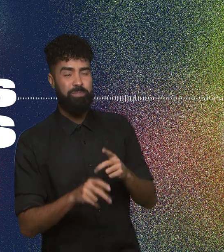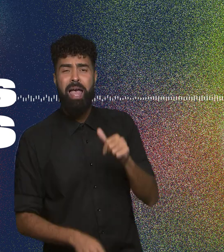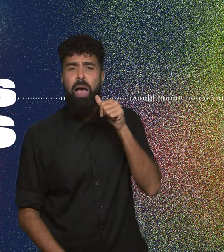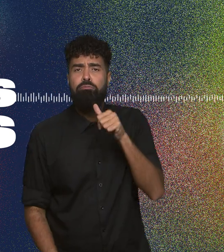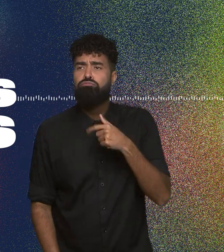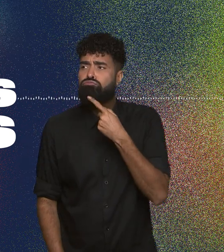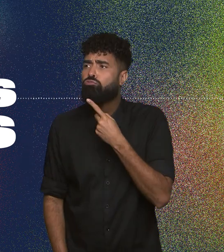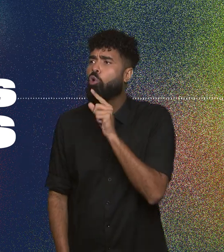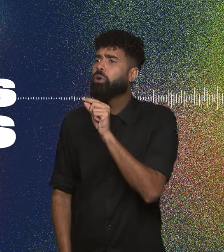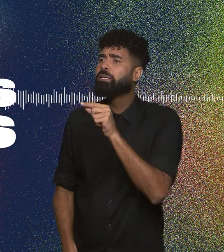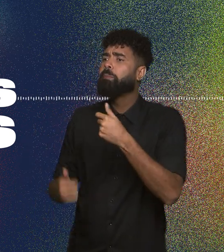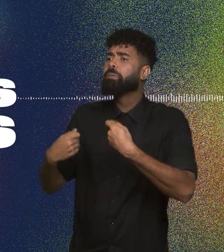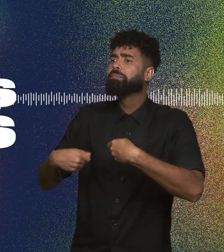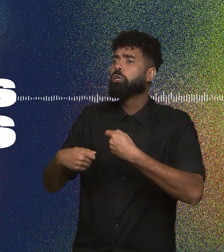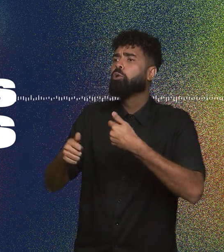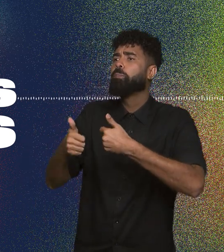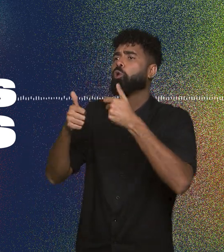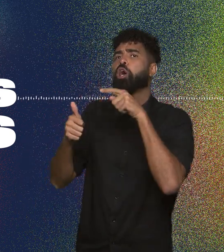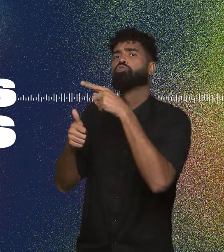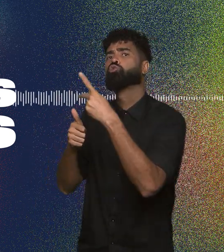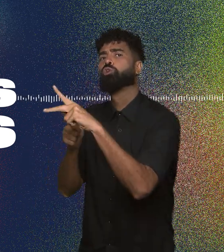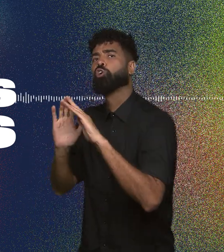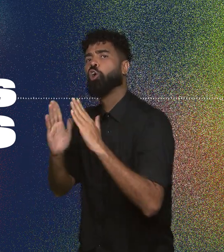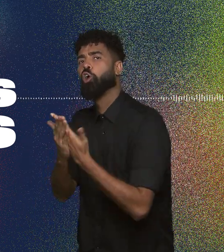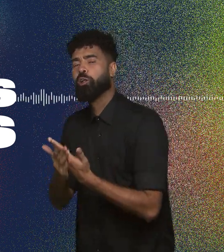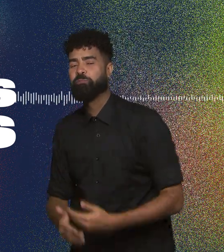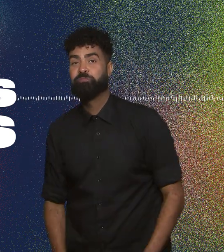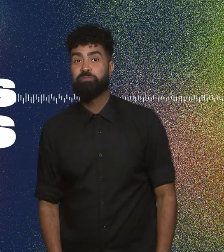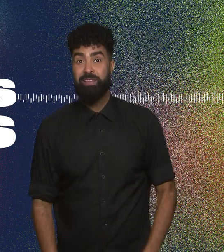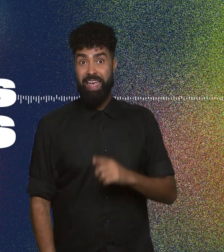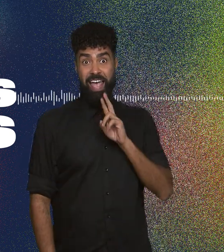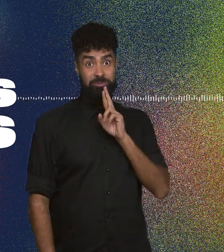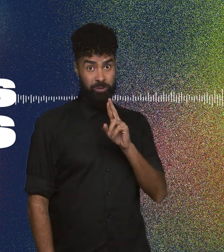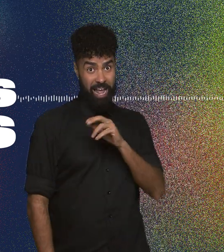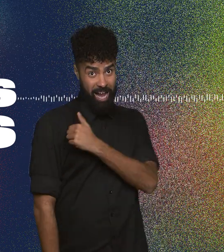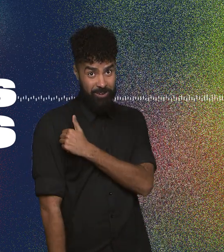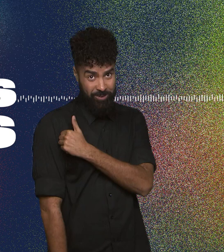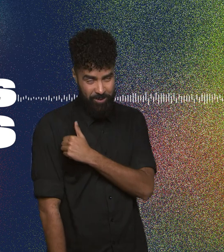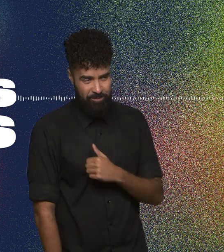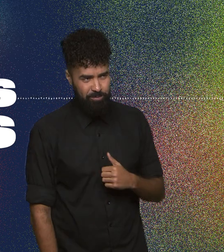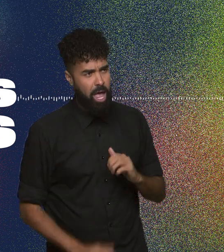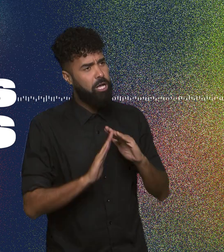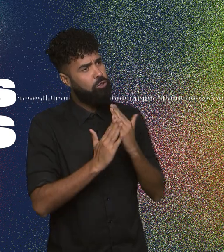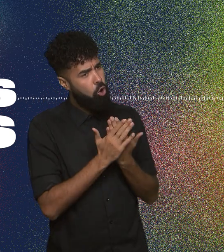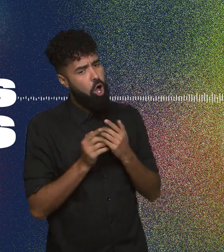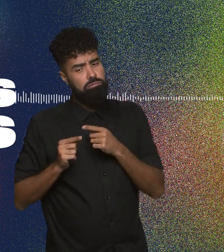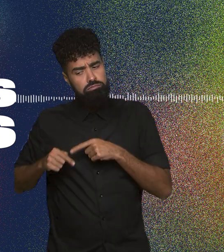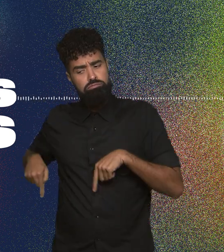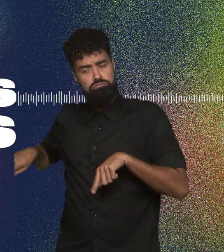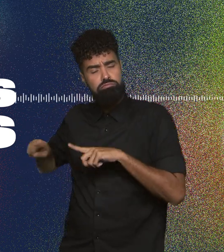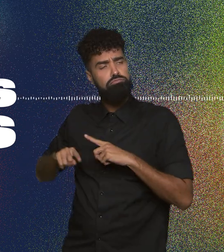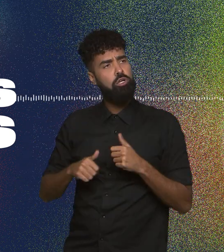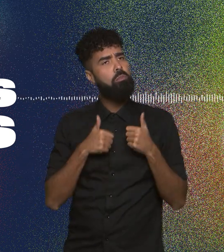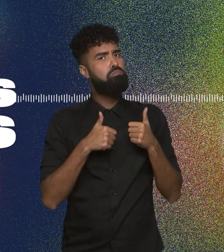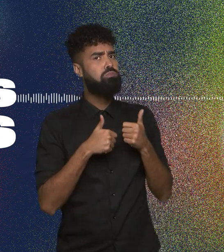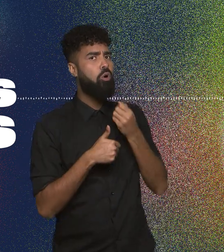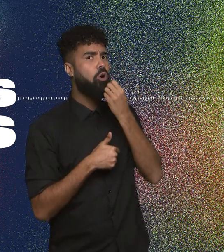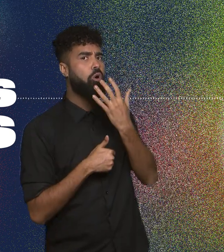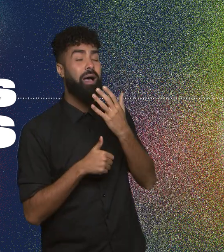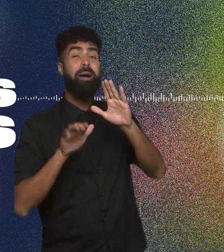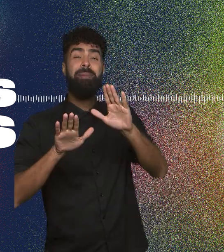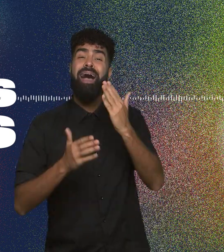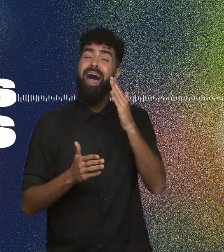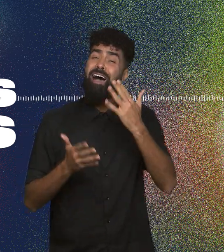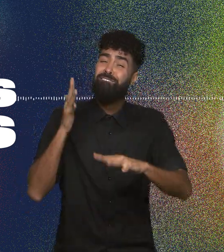melhorar na sua escola? A escola em si é boa, mas só que tem algumas pessoas que tipo, atrapalham às